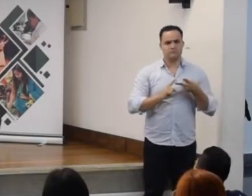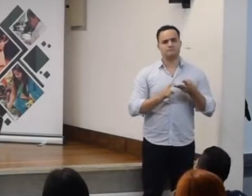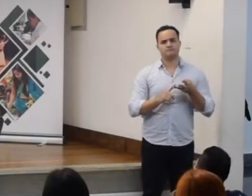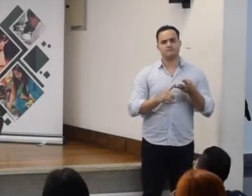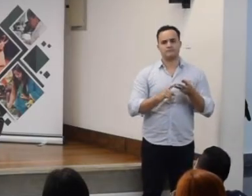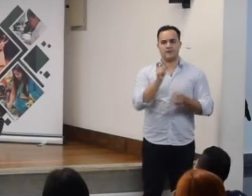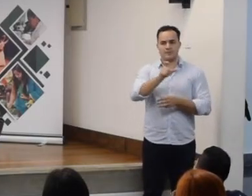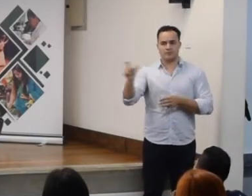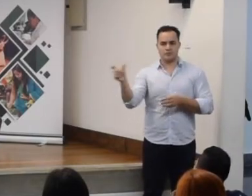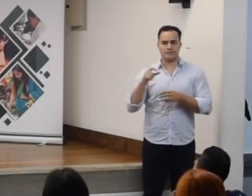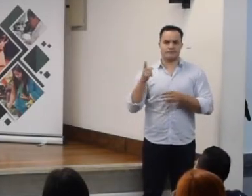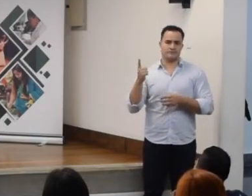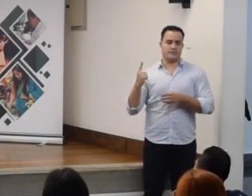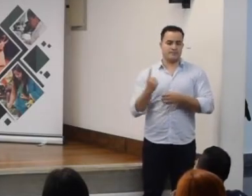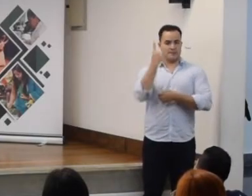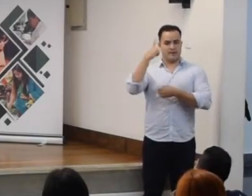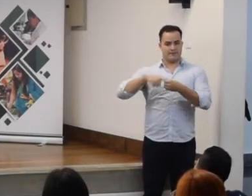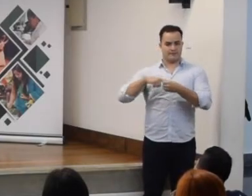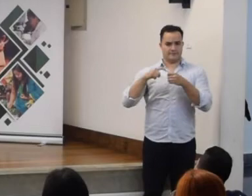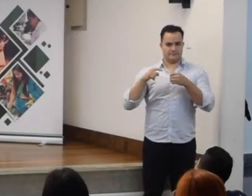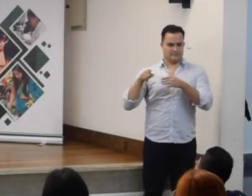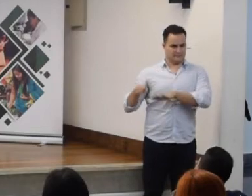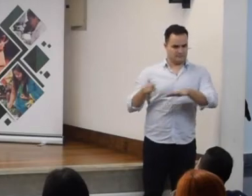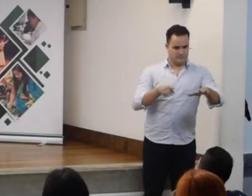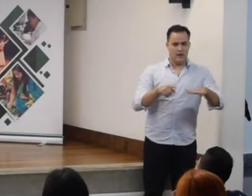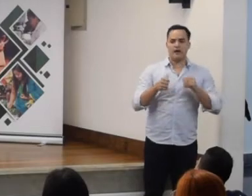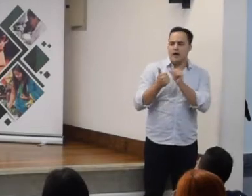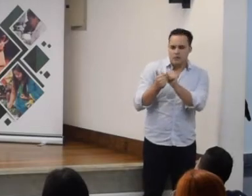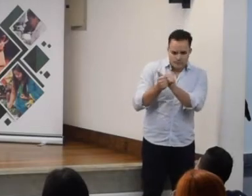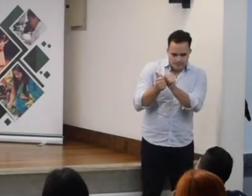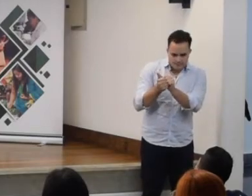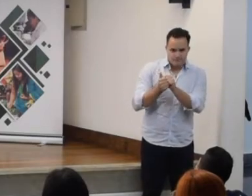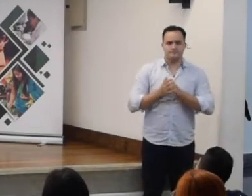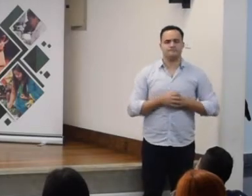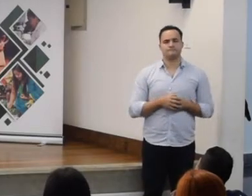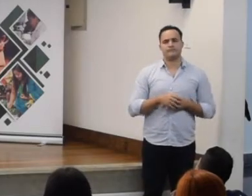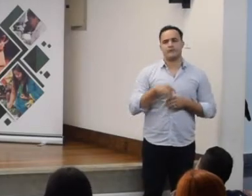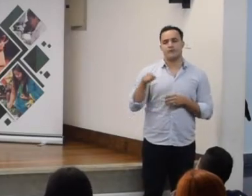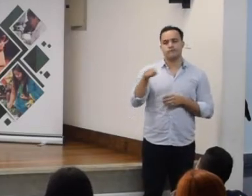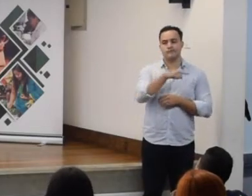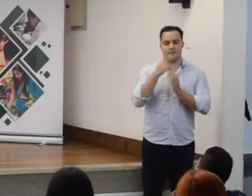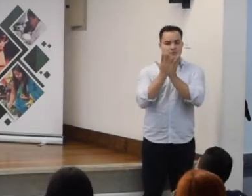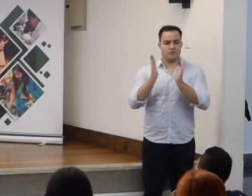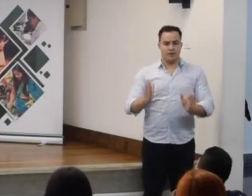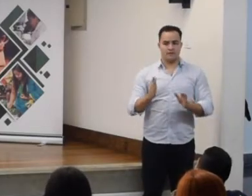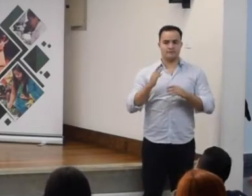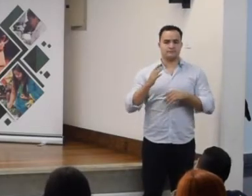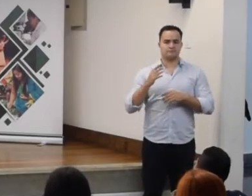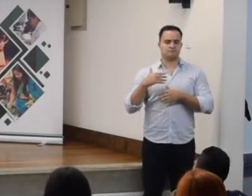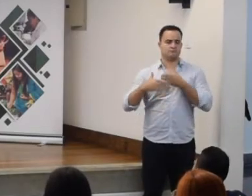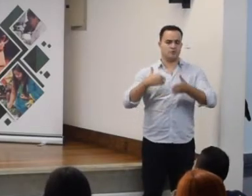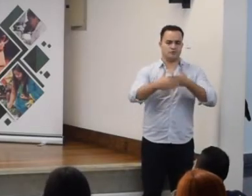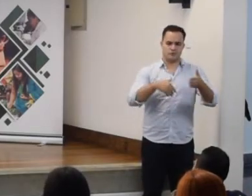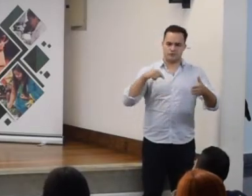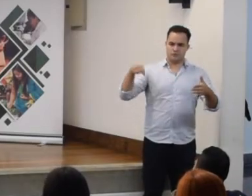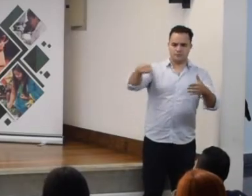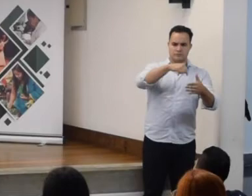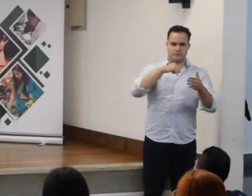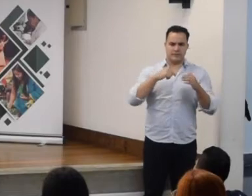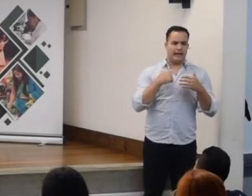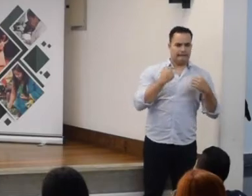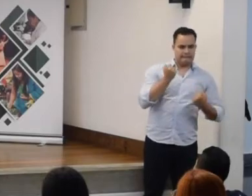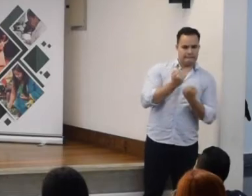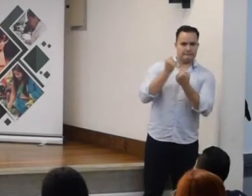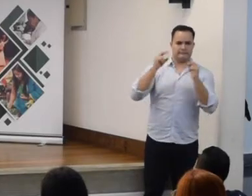estudiantes de primer ingreso, al acompañamiento que hacemos a los estudiantes en los procesos de escritura y